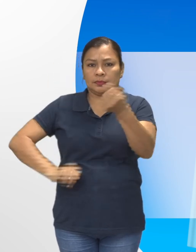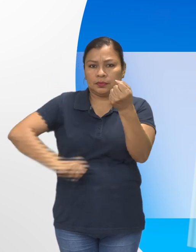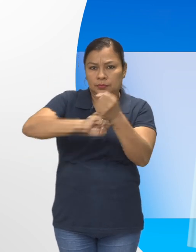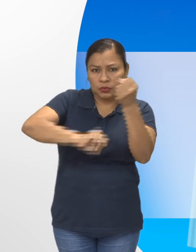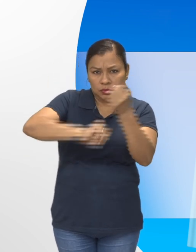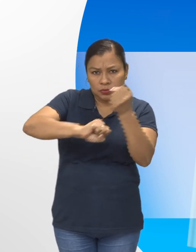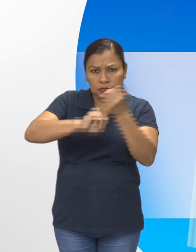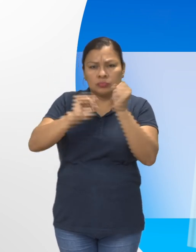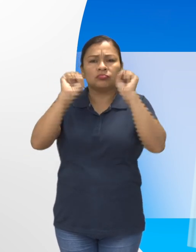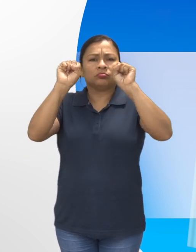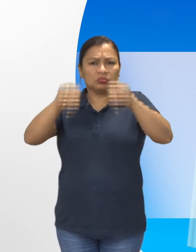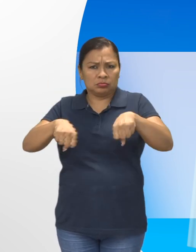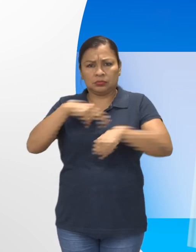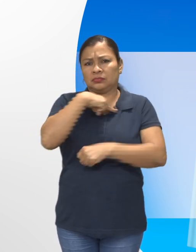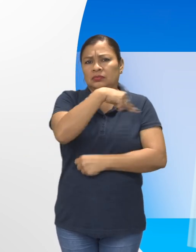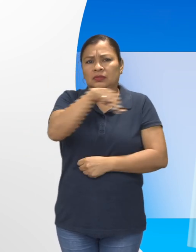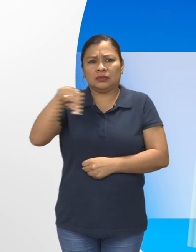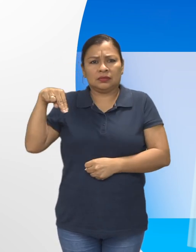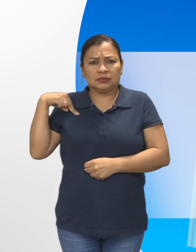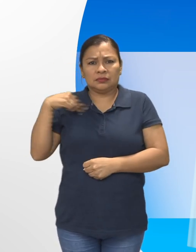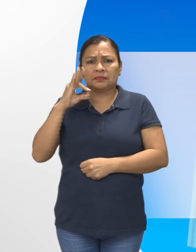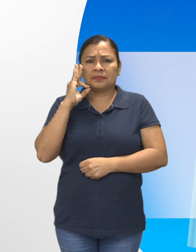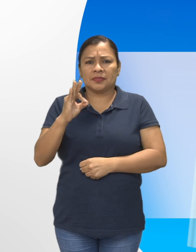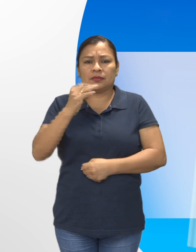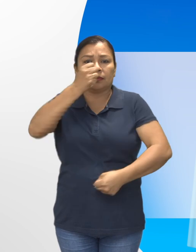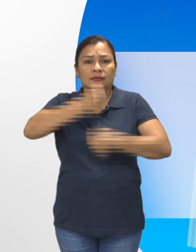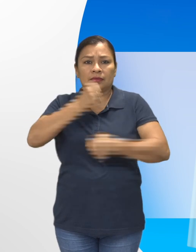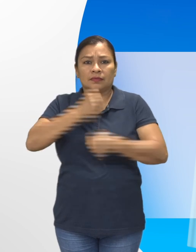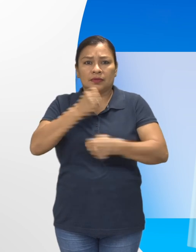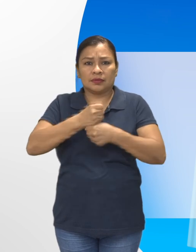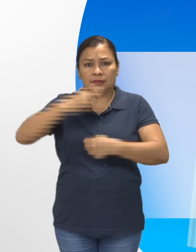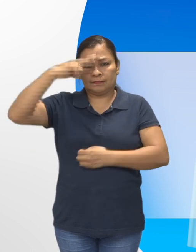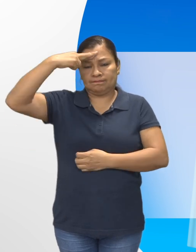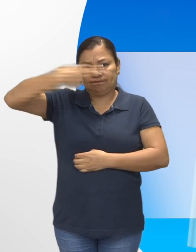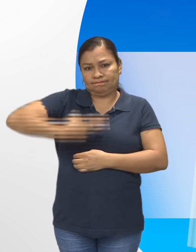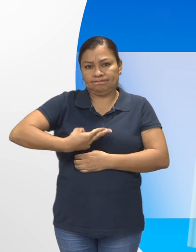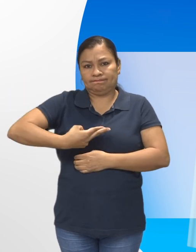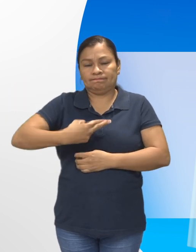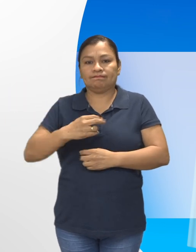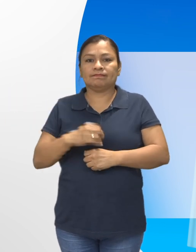tiempo, servicio, capacidad, eficiencia y responsabilidad.